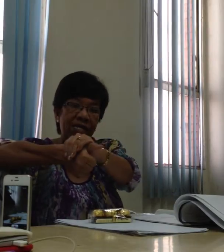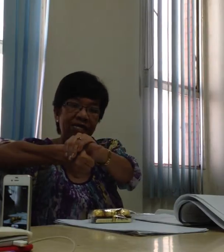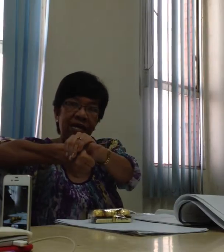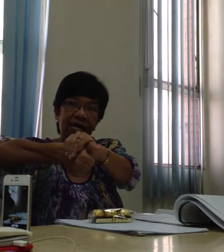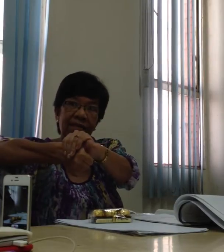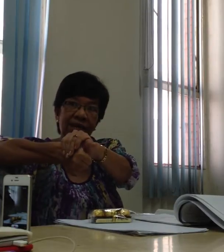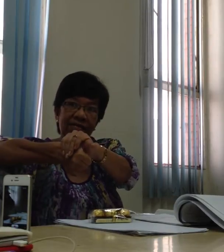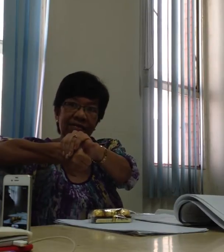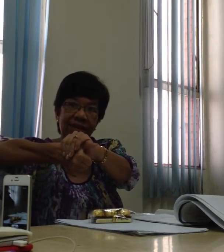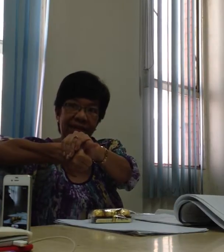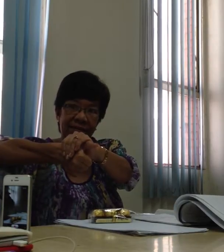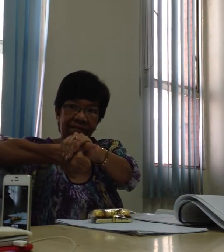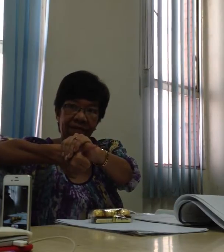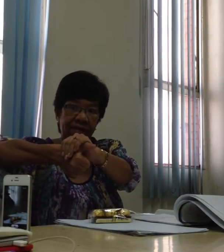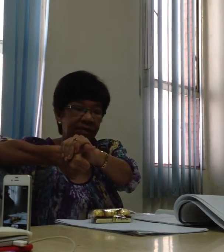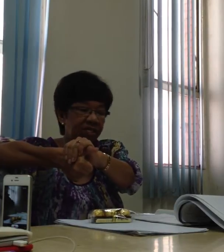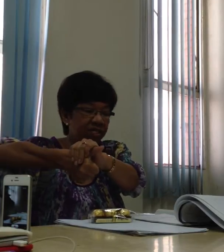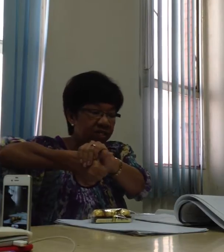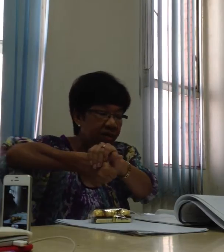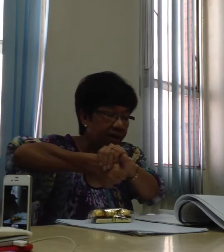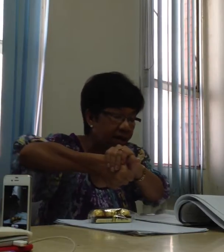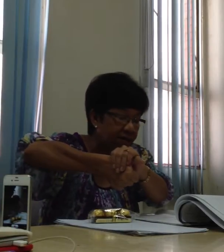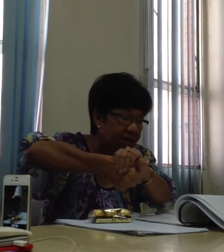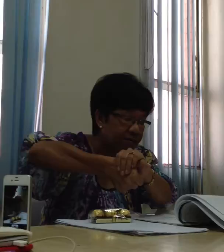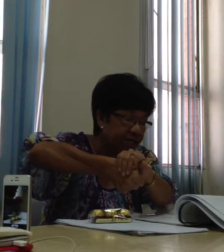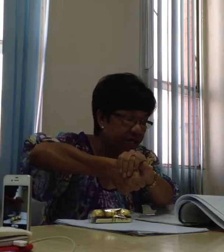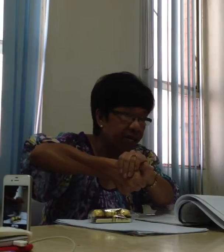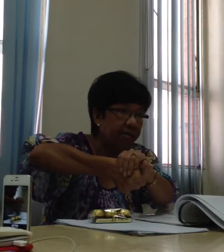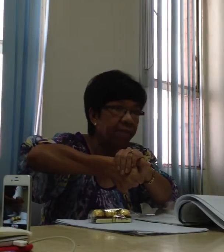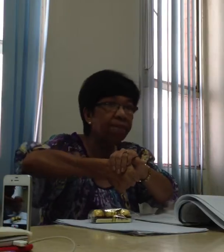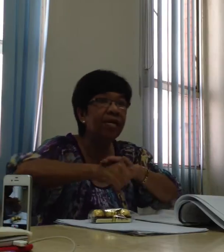niya nakalabas. That's turtle. And then pig.